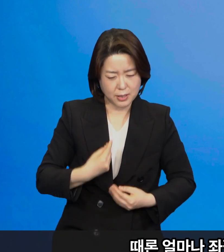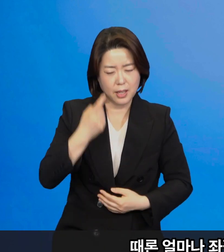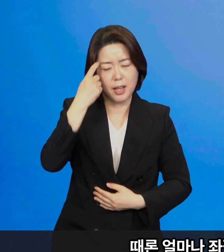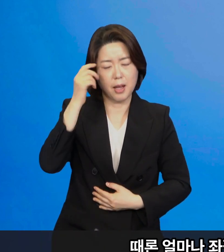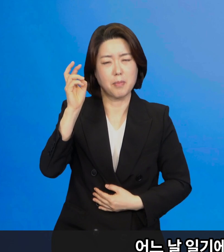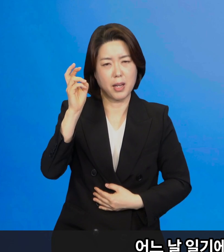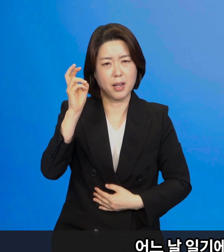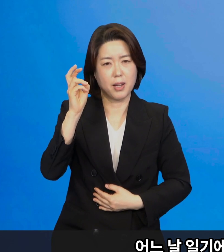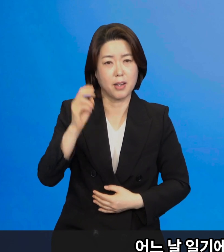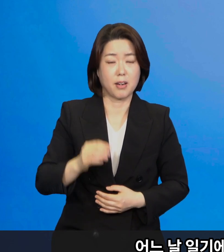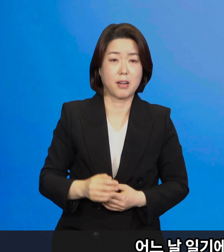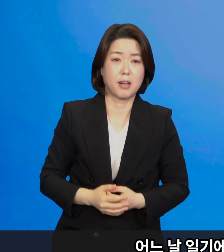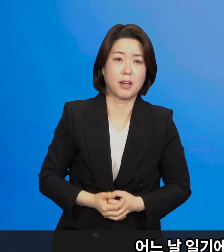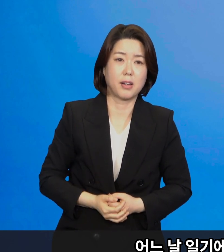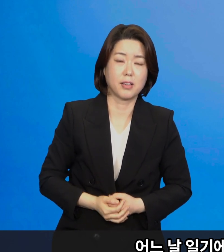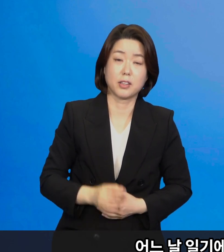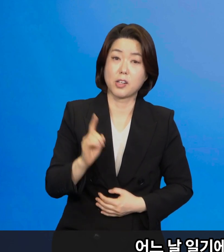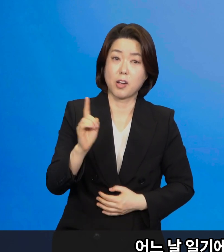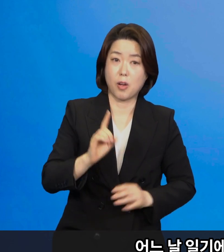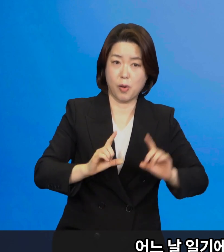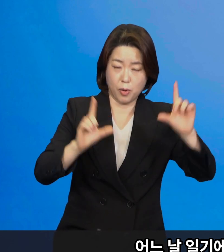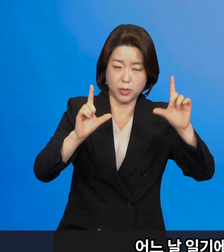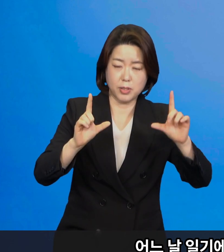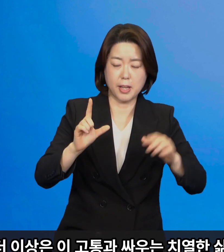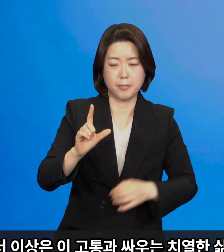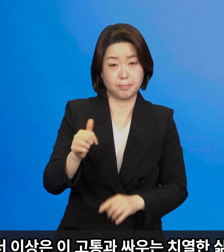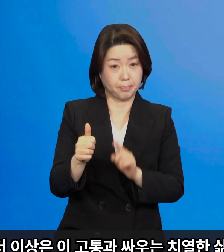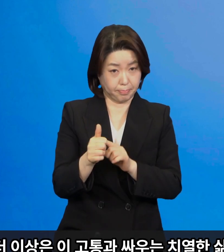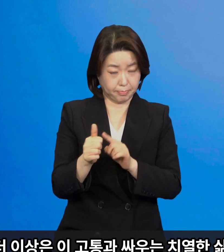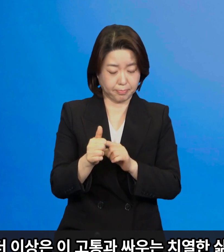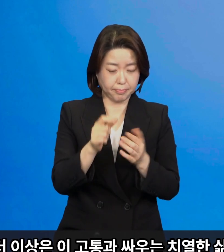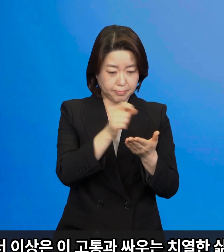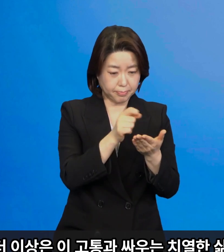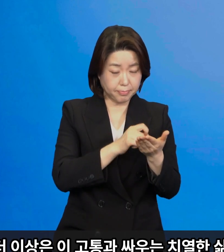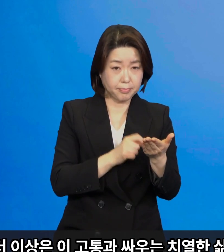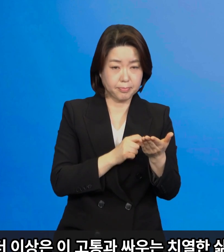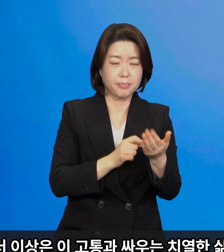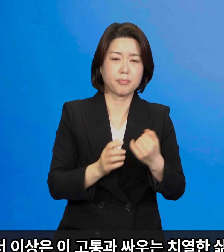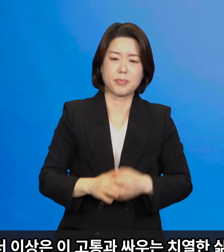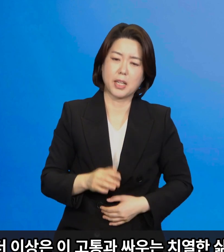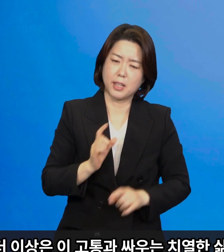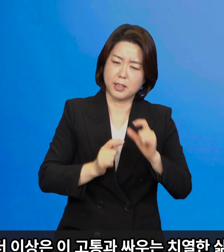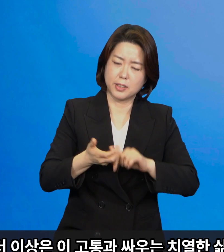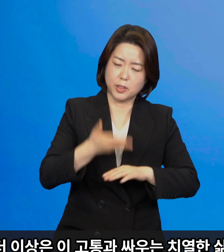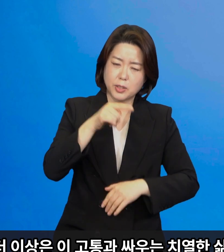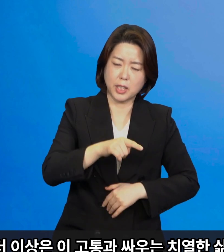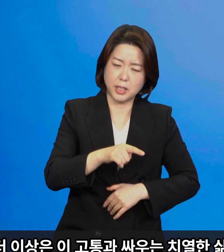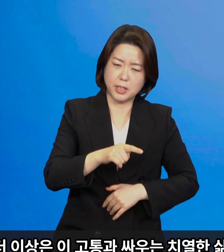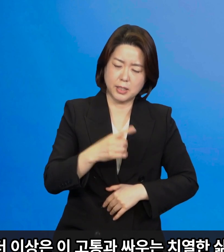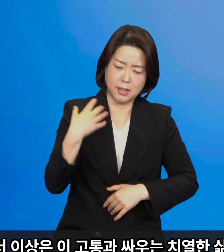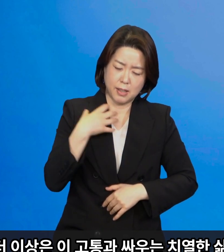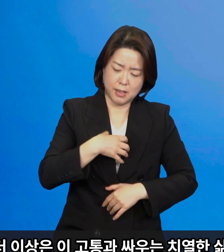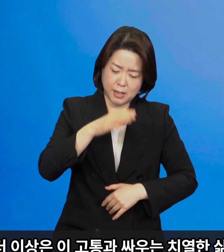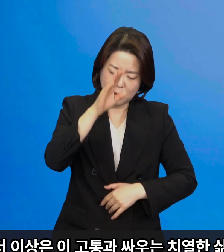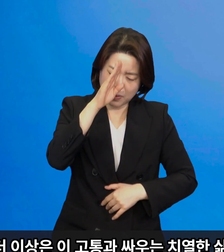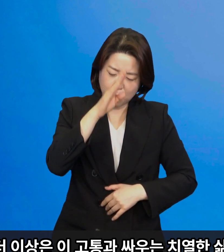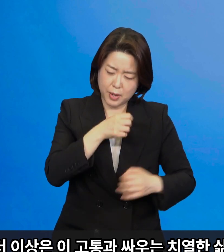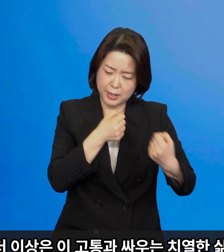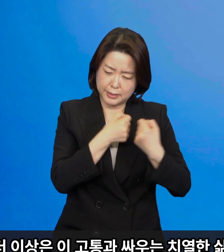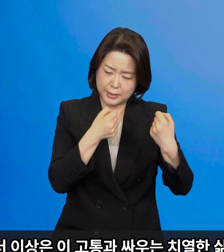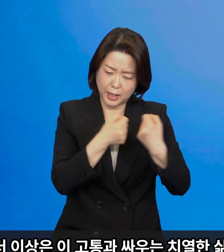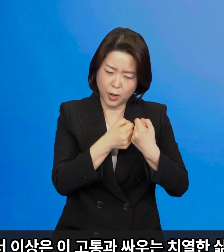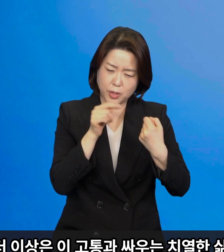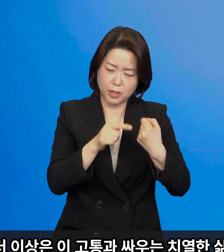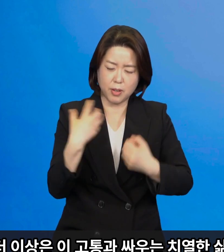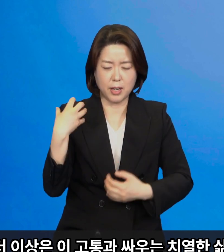싶어요. 그가 어느 날 일기에 이렇게 썼습니다. 더 이상은 이 고통과 싸우는 치열한 삶을 내가 감당할 수